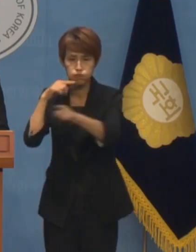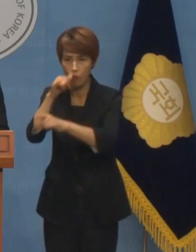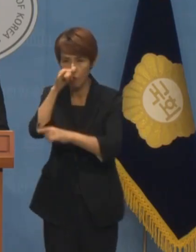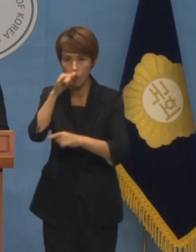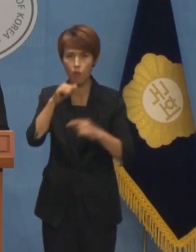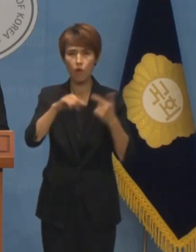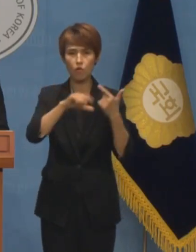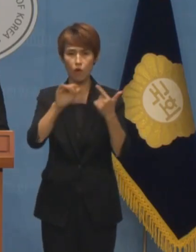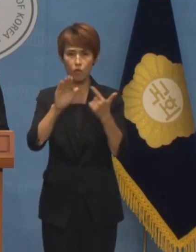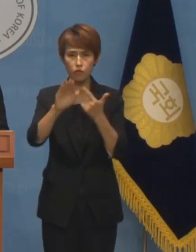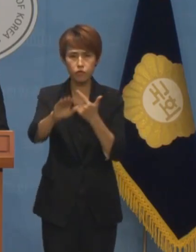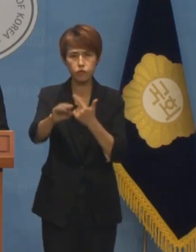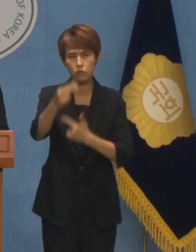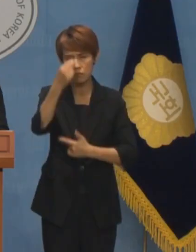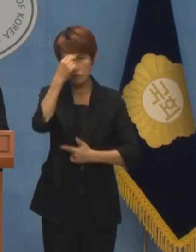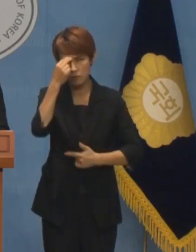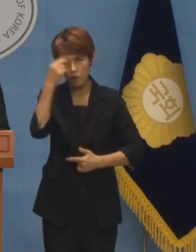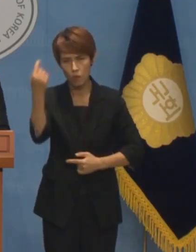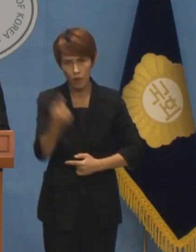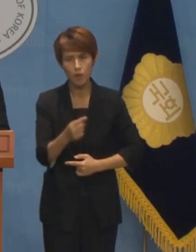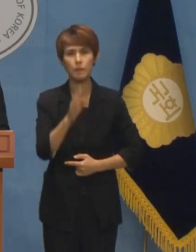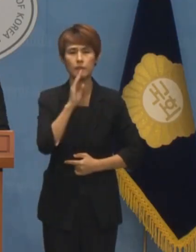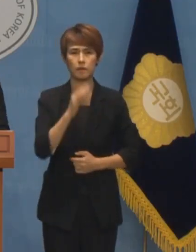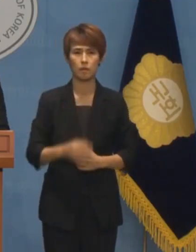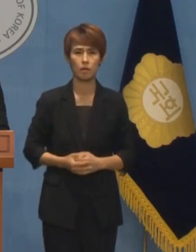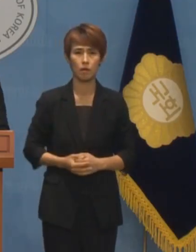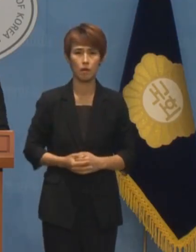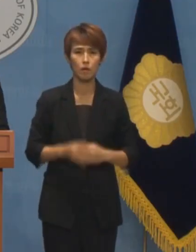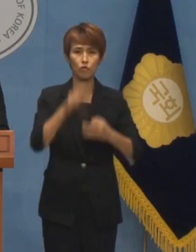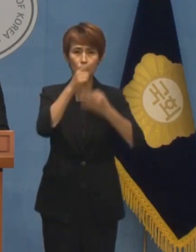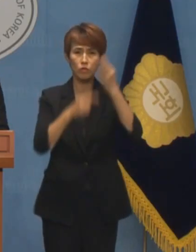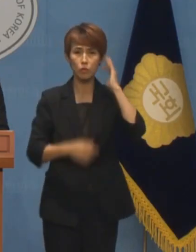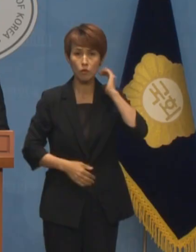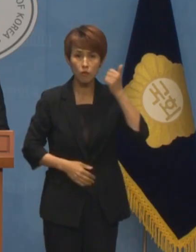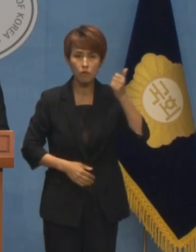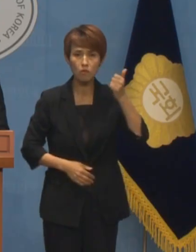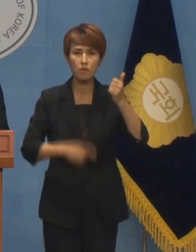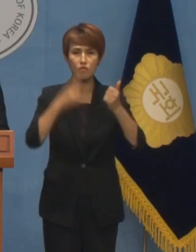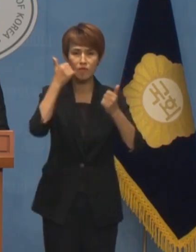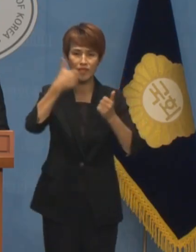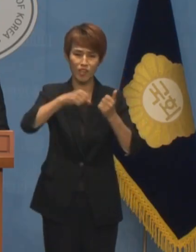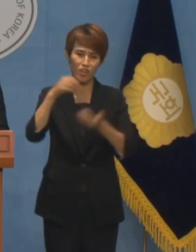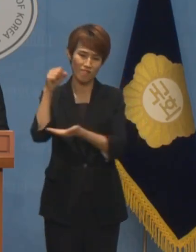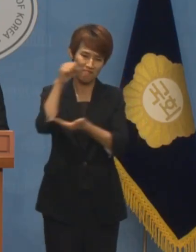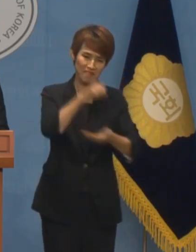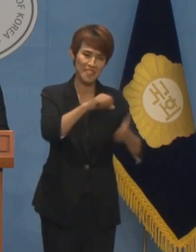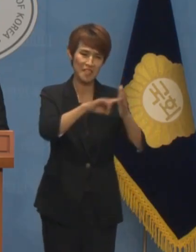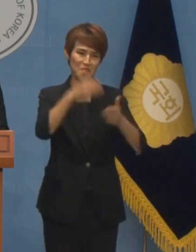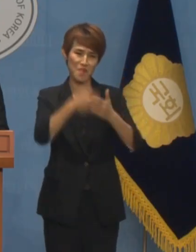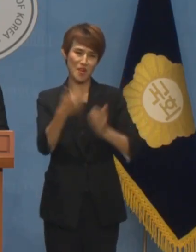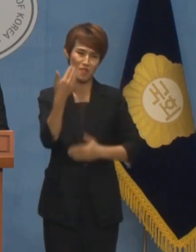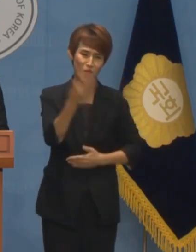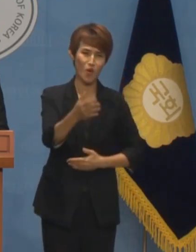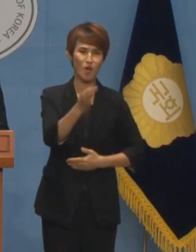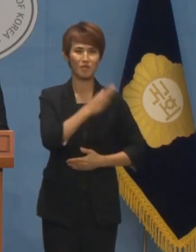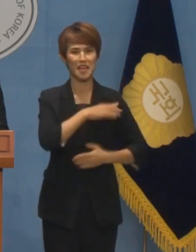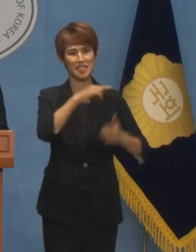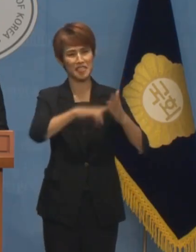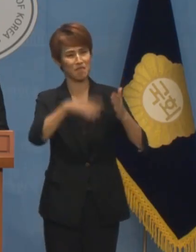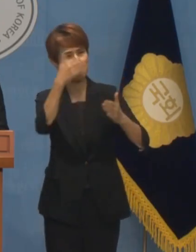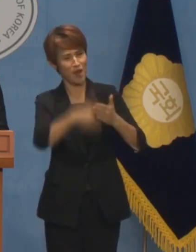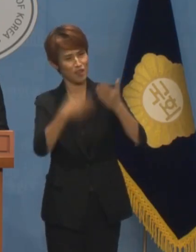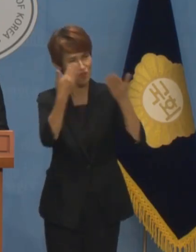어려울 가능성이 큽니다. 그런데도 윤석열 대통령은 상속세 개편 등 부자 감세를 더욱 강하게 밀어붙이고